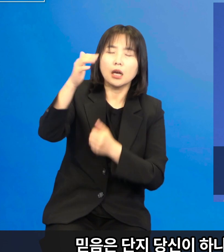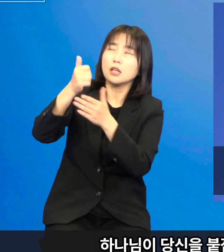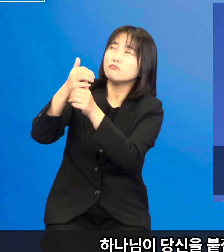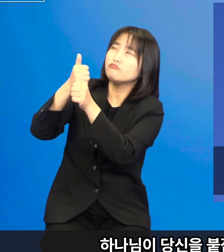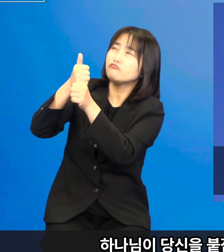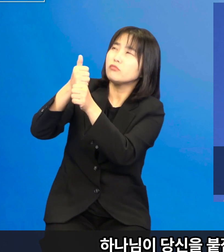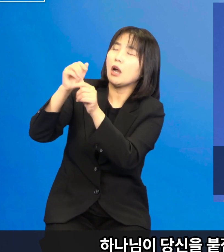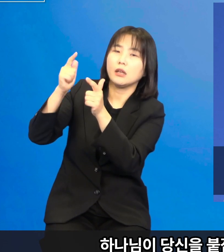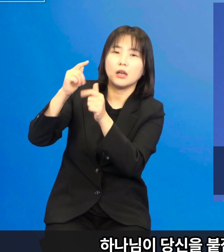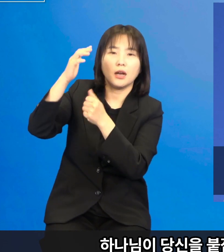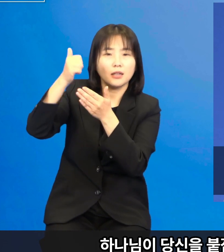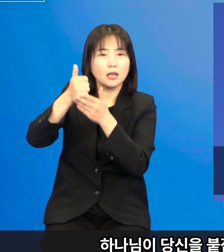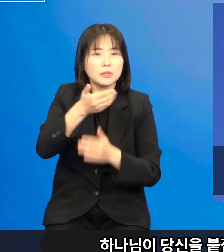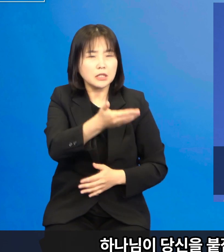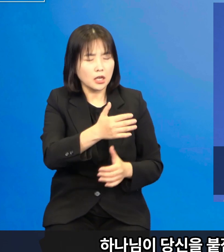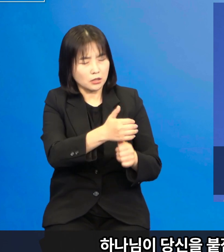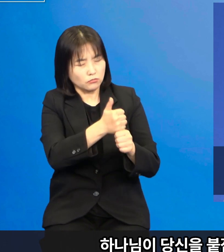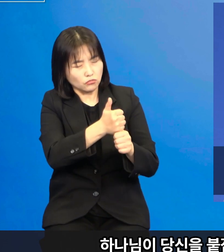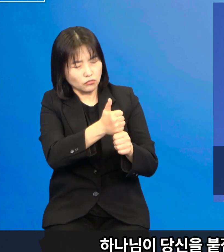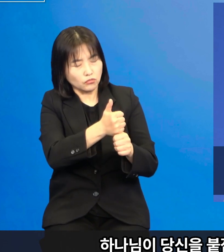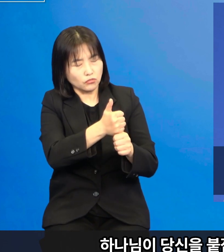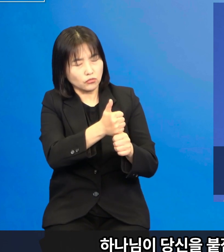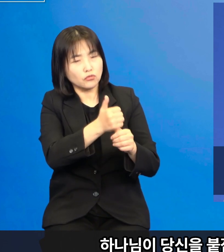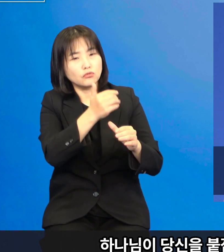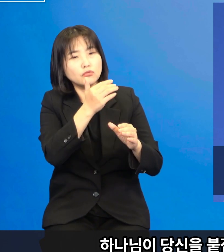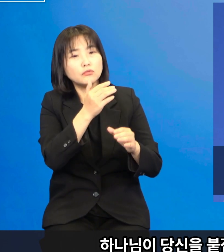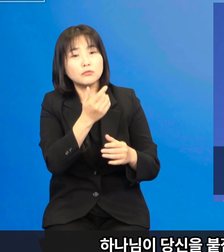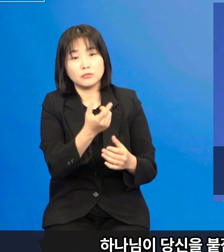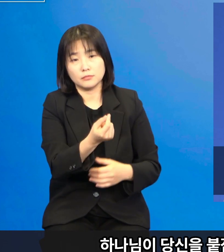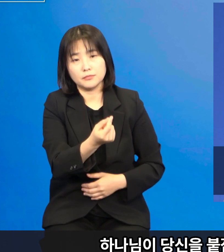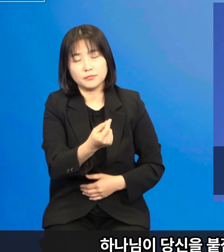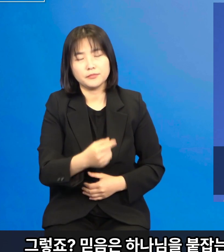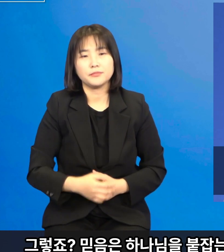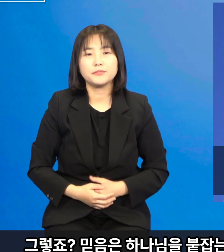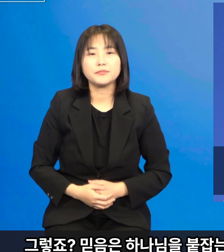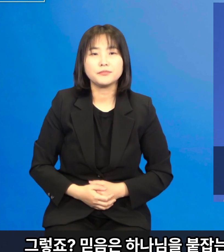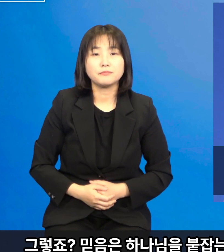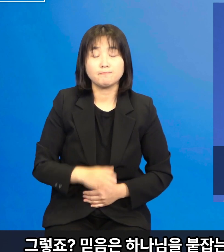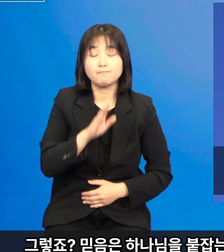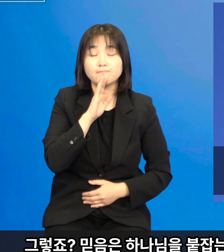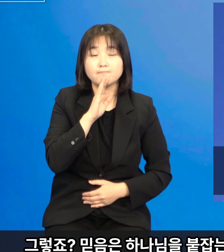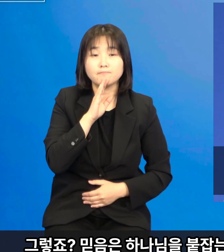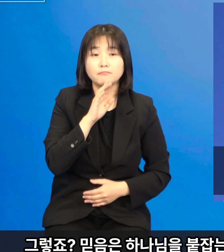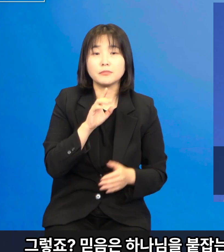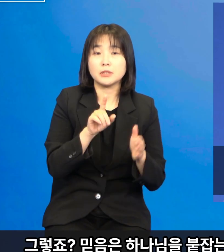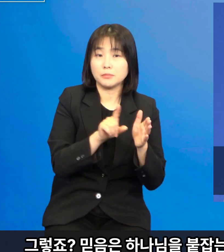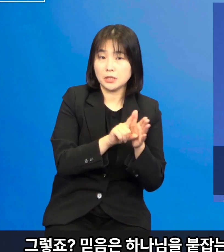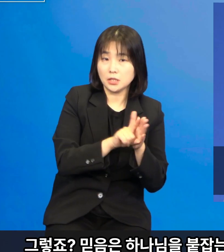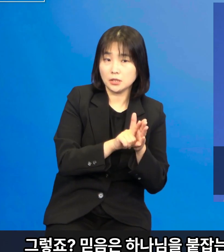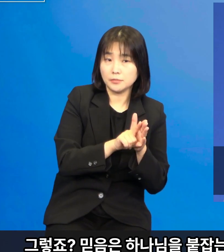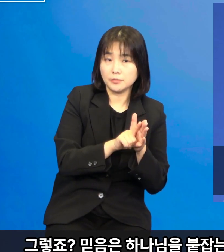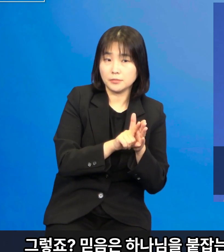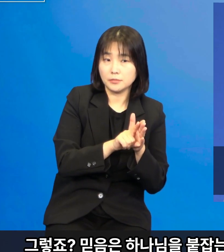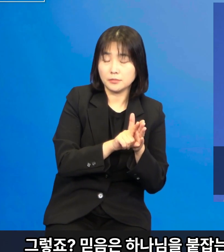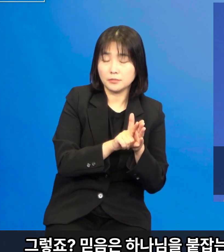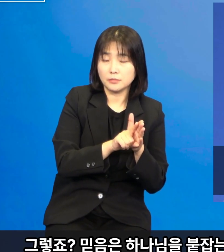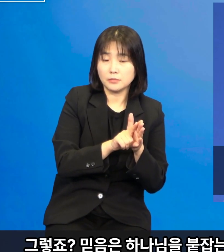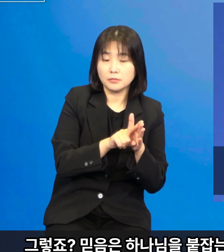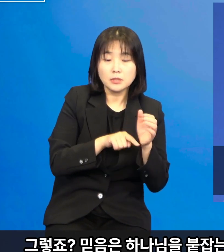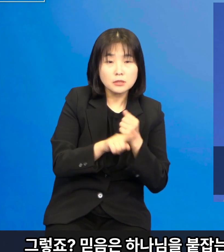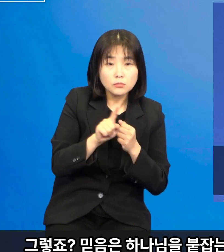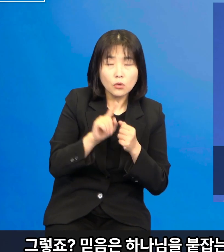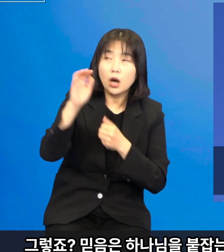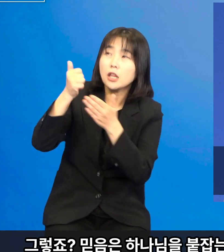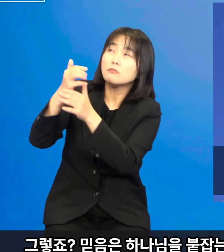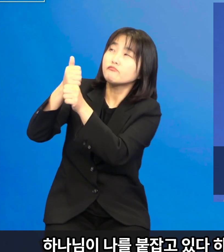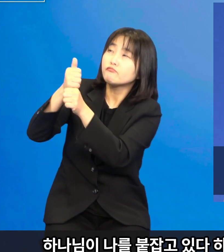아니라 하나님의 당신을 붙잡고 계시는 것입니다. 그렇죠? 믿음은 하나님 붙잡는 건데 우리가